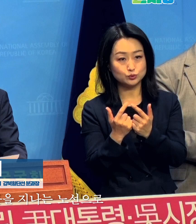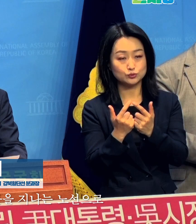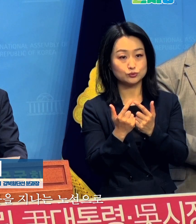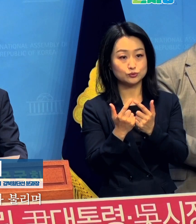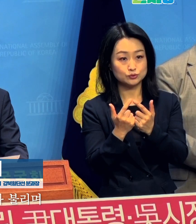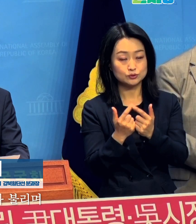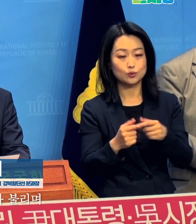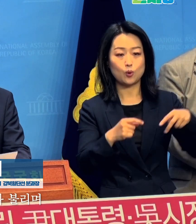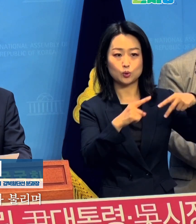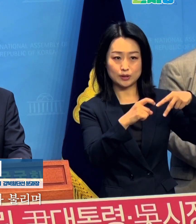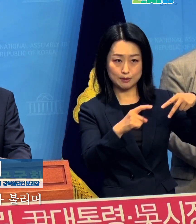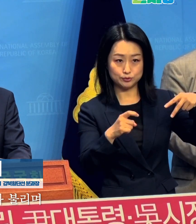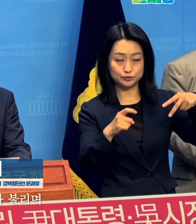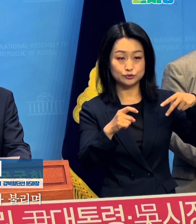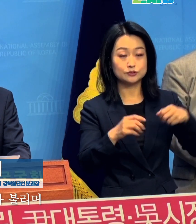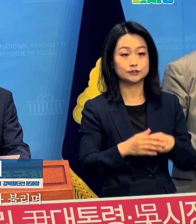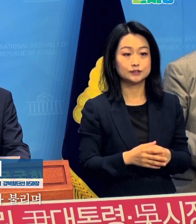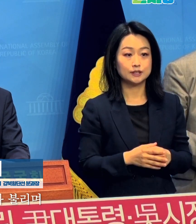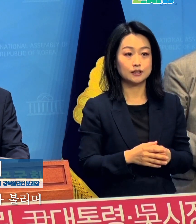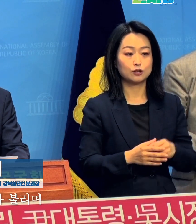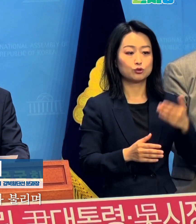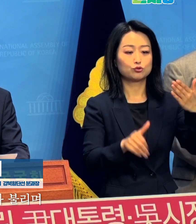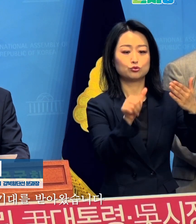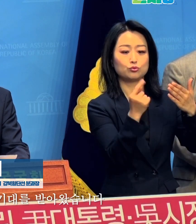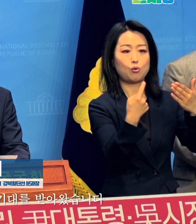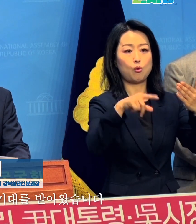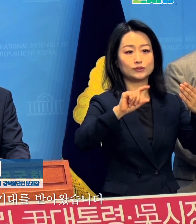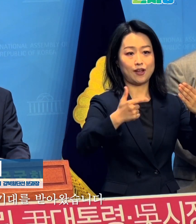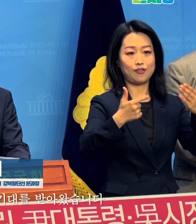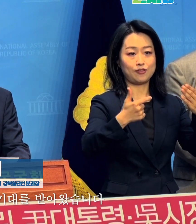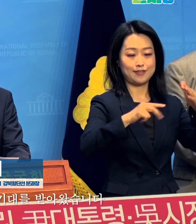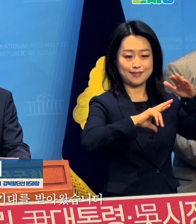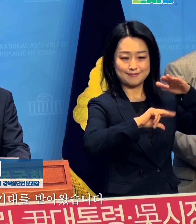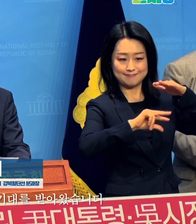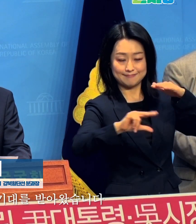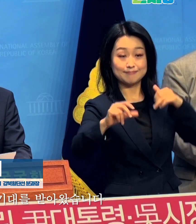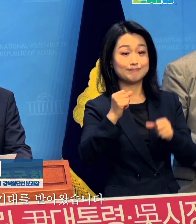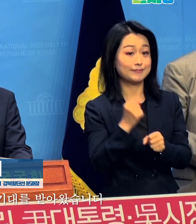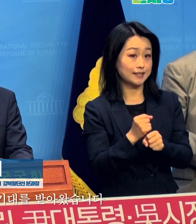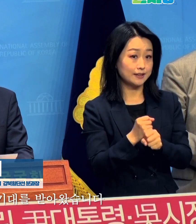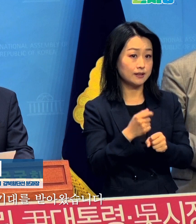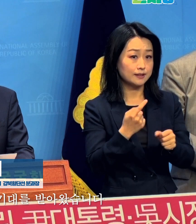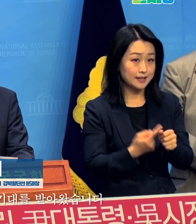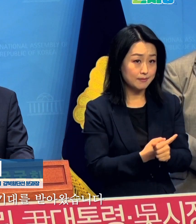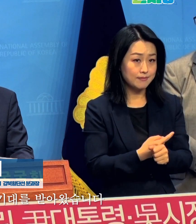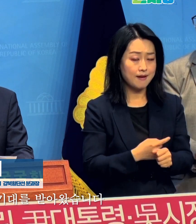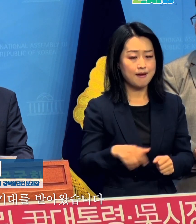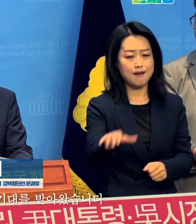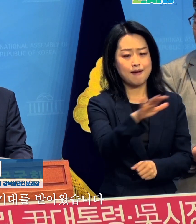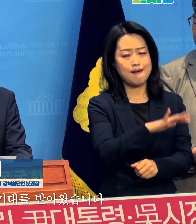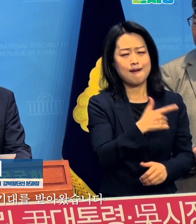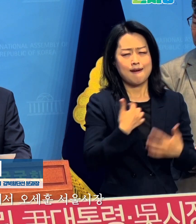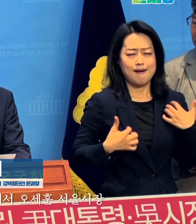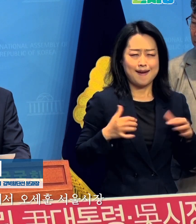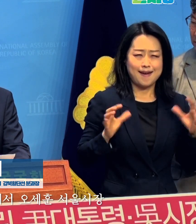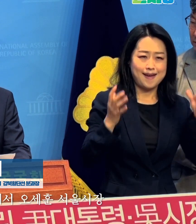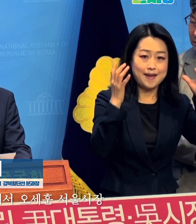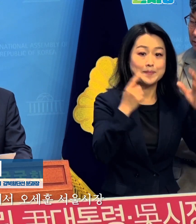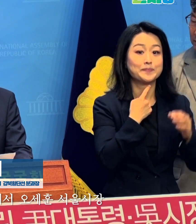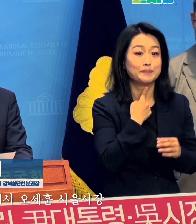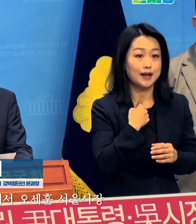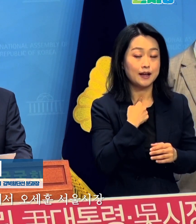지나는 노선으로 강북판 9호선이라 불리며 교통소외 지역 주민들의 큰 기대를 받아왔습니다.